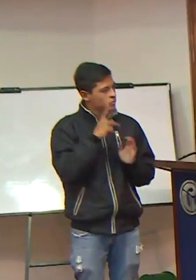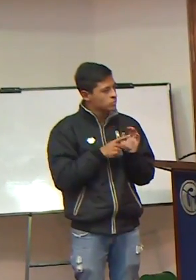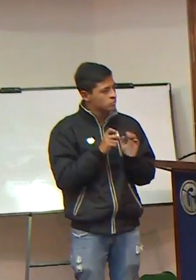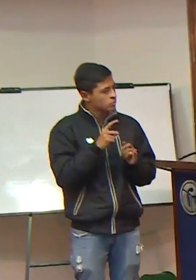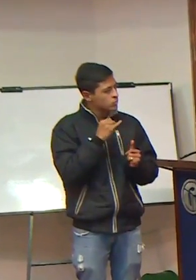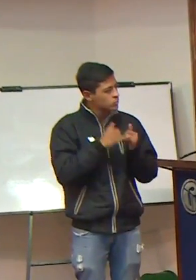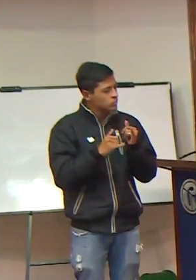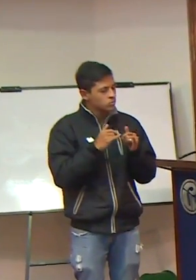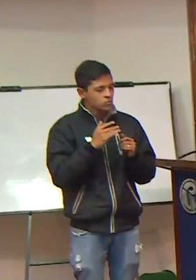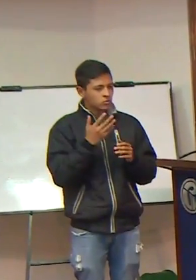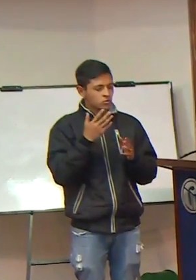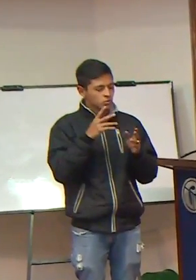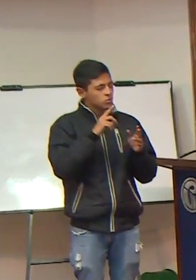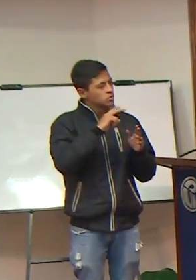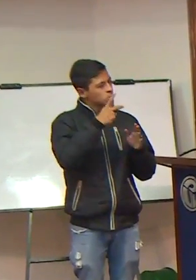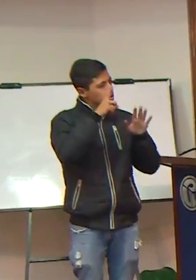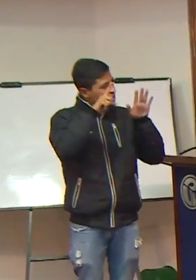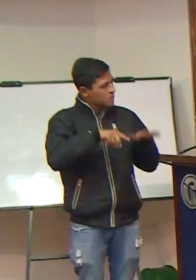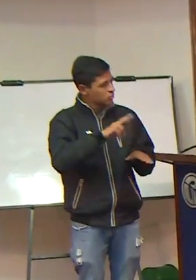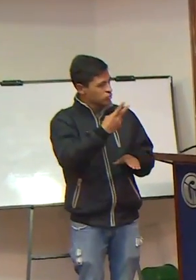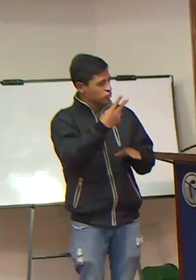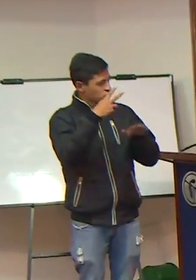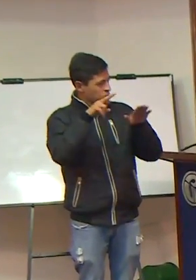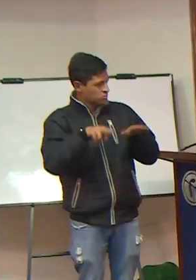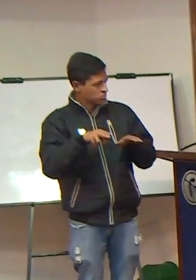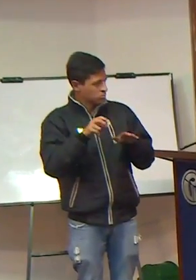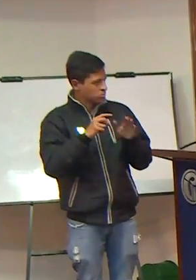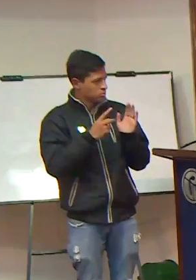No, mentiras. En el 2011,